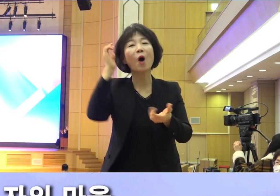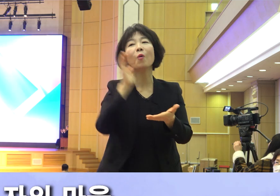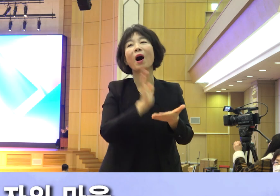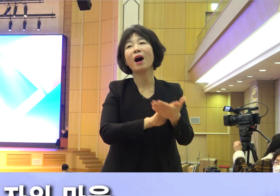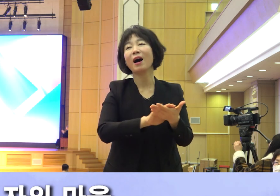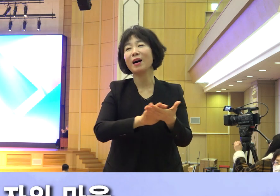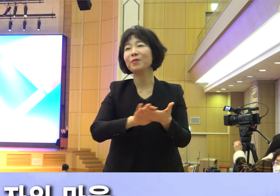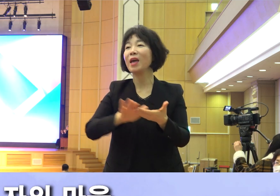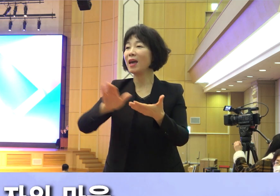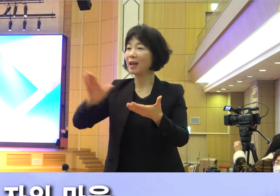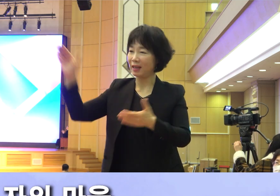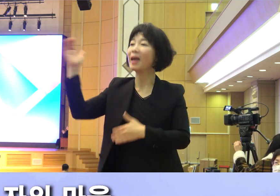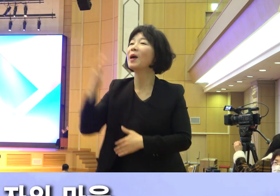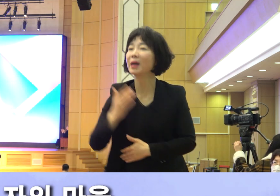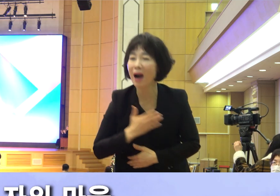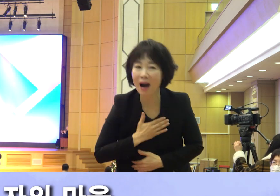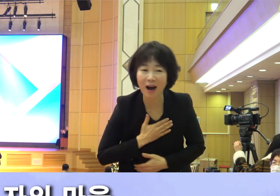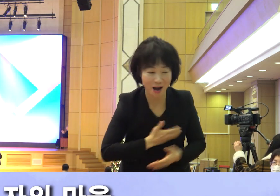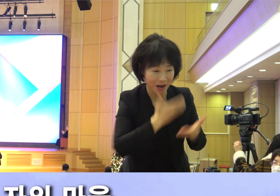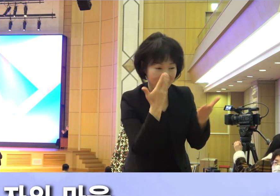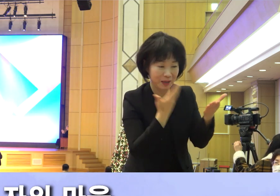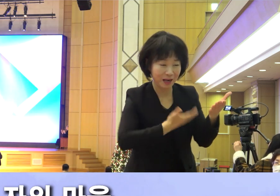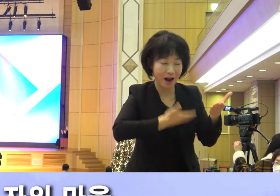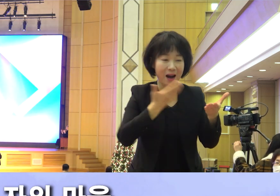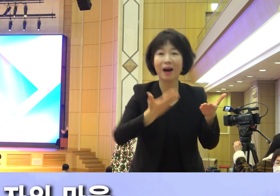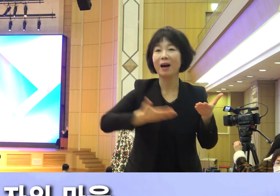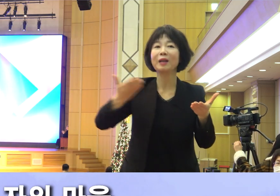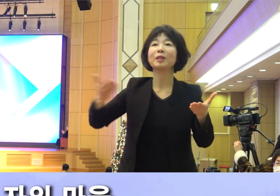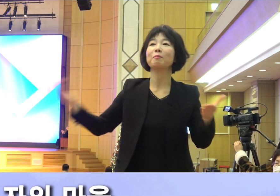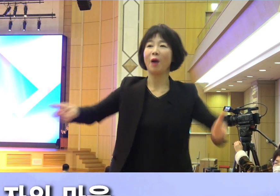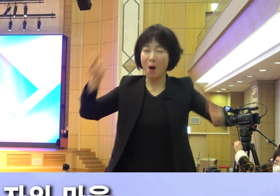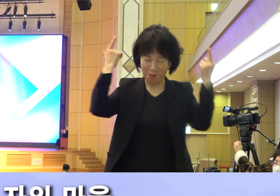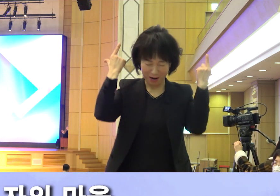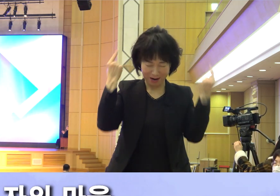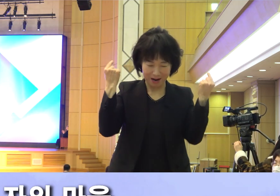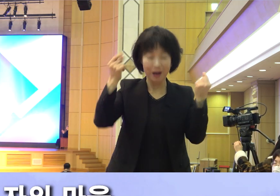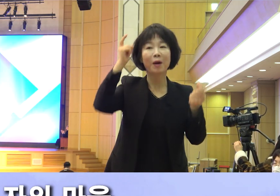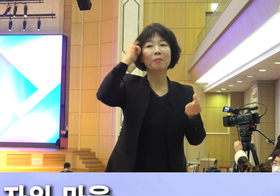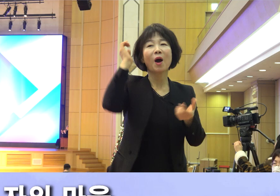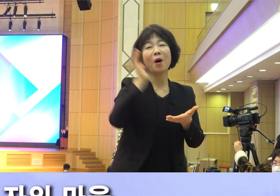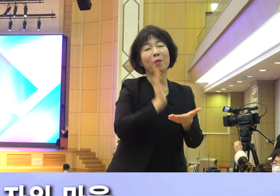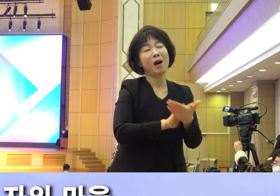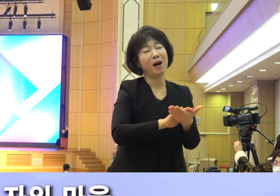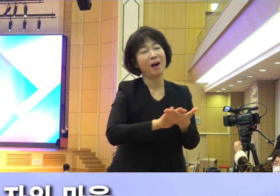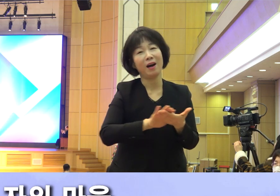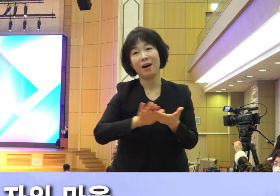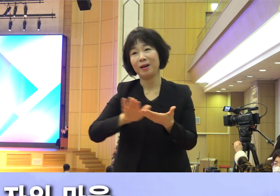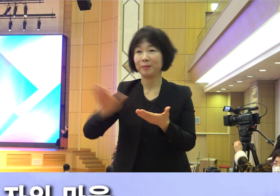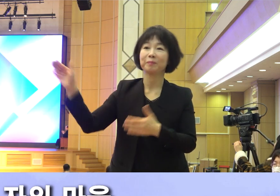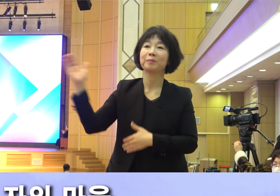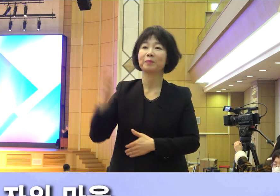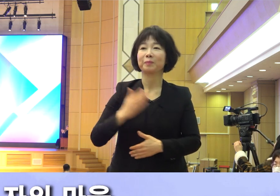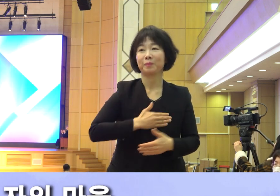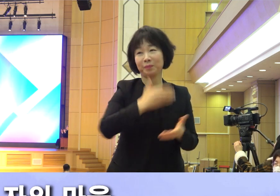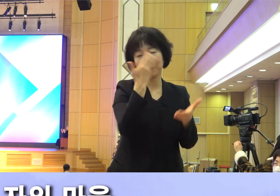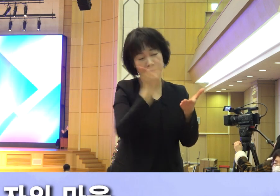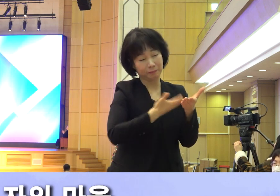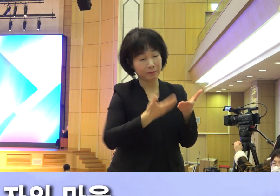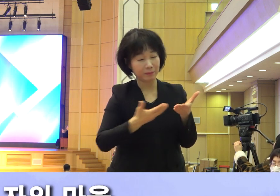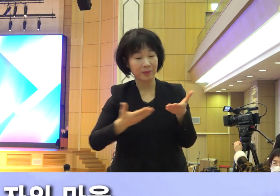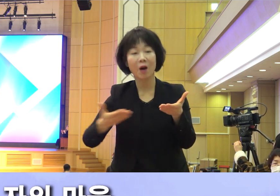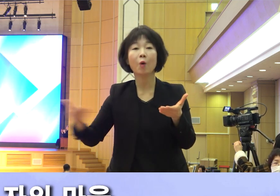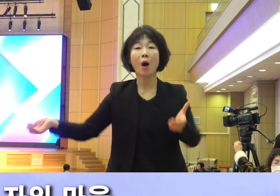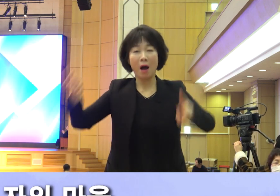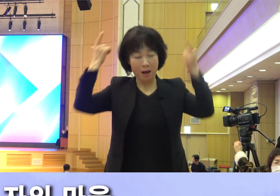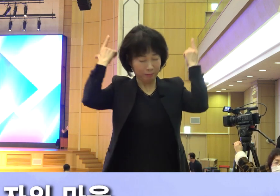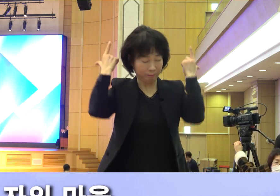같은 평화 내게 강 같은 평화 내게 강